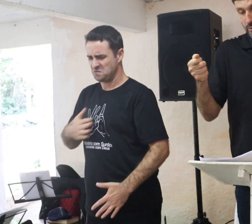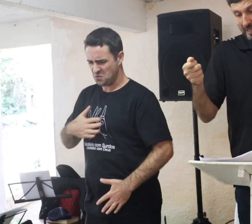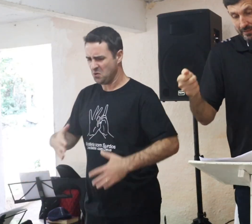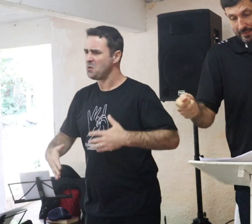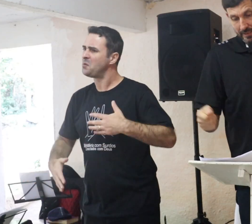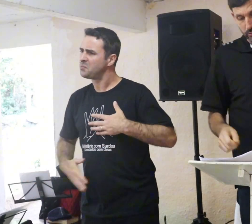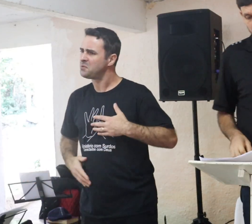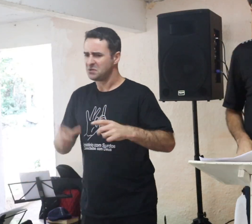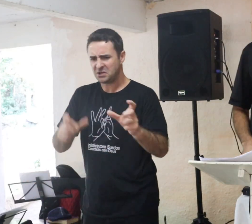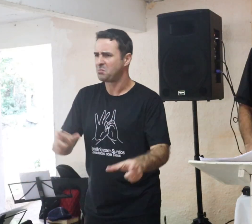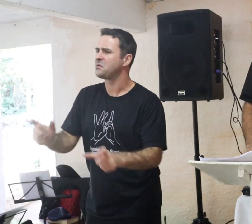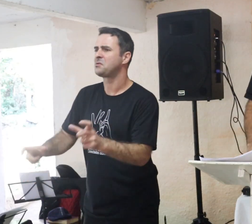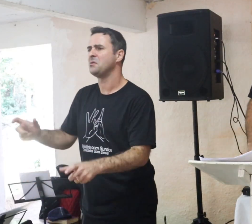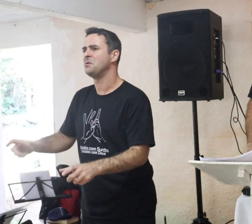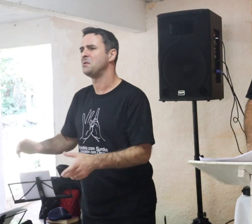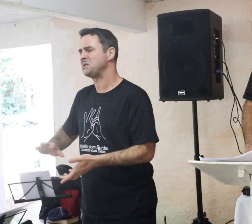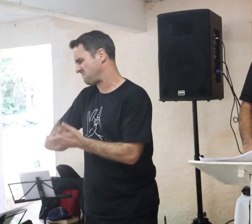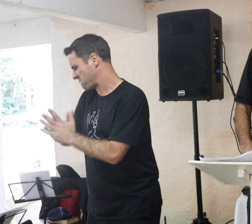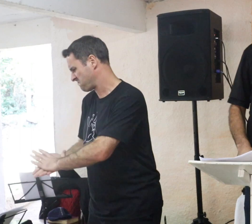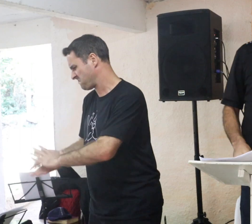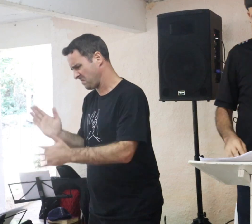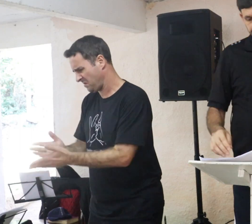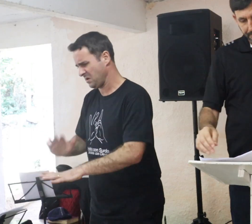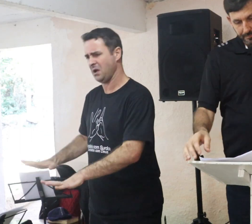de causar dano.